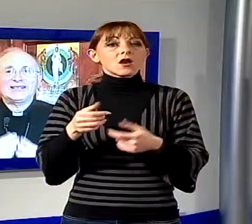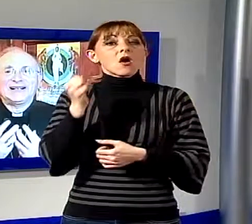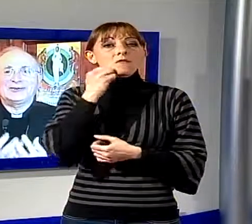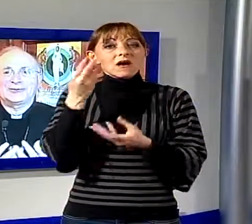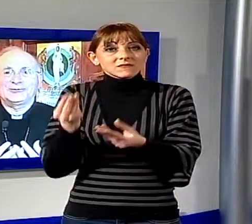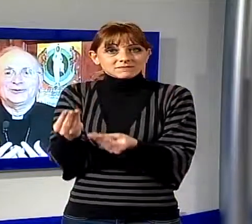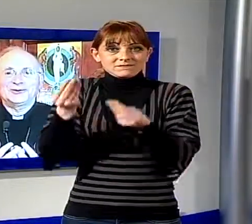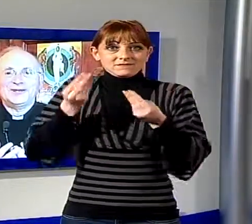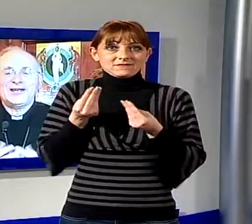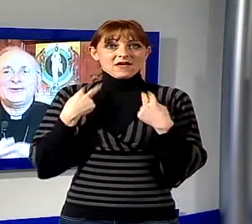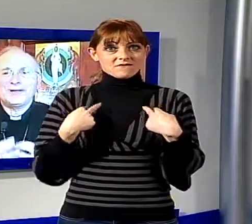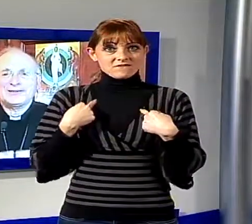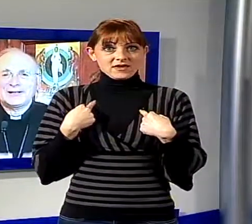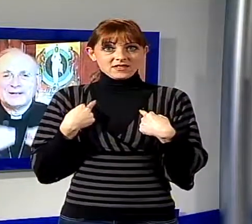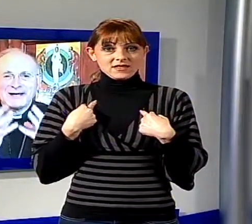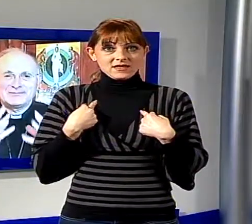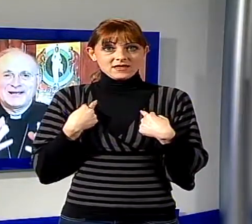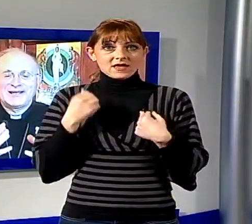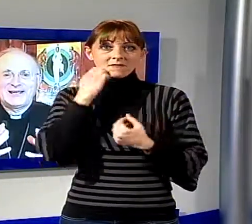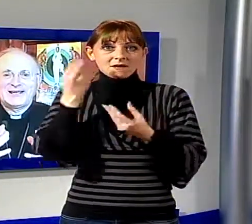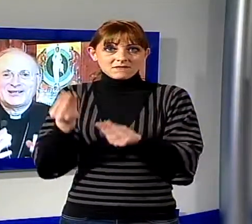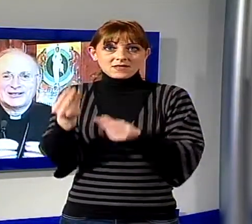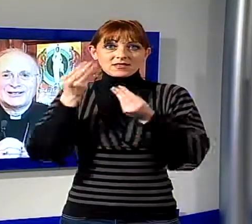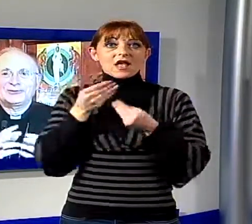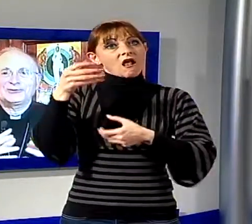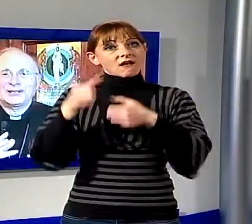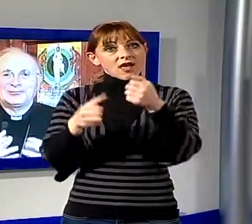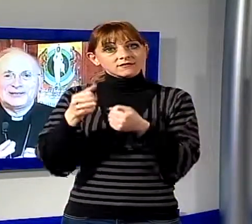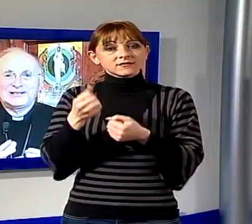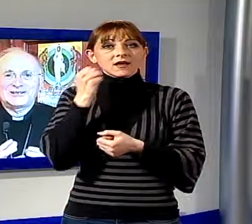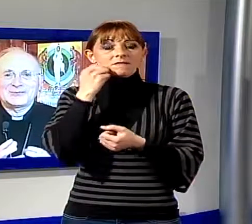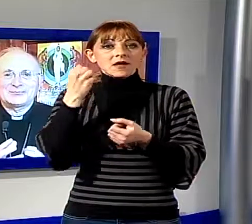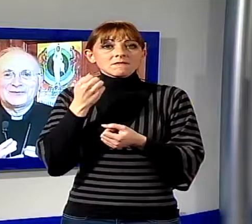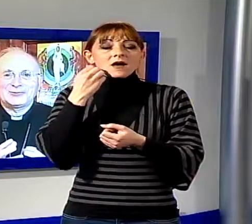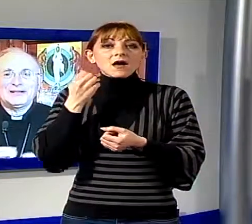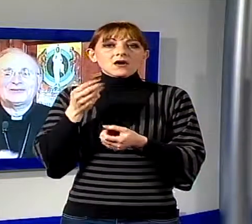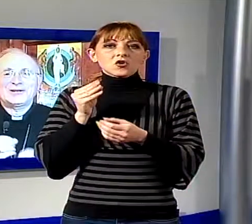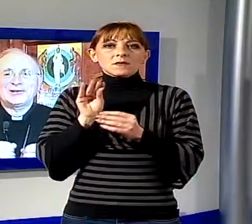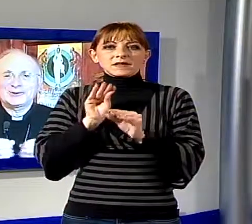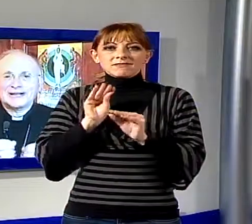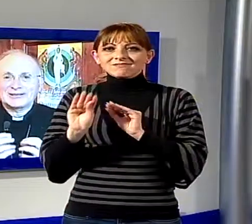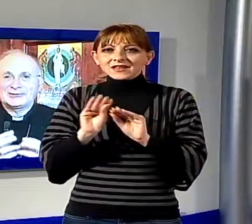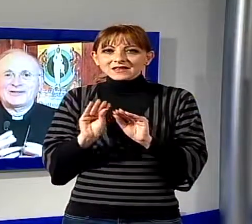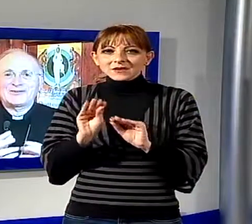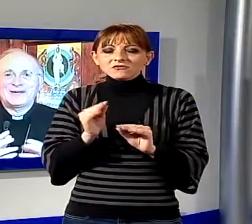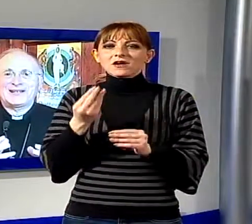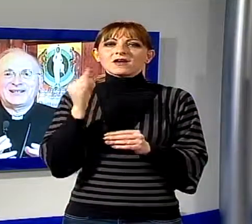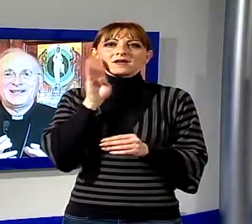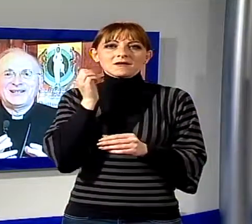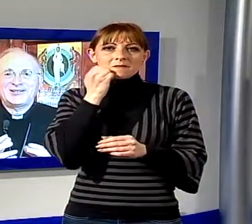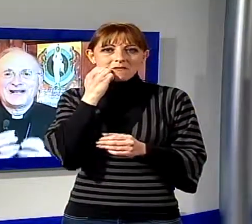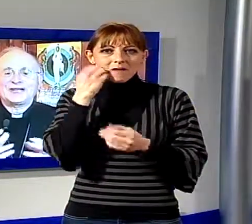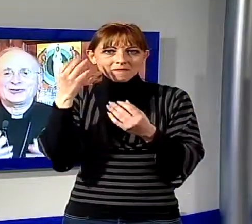allattato, ci ha tirato su. Io penso alla mia mamma, che ha tirato su 3 figli, quanto ci ha aiutato a volerci